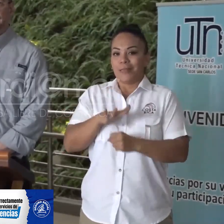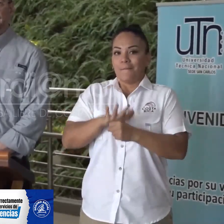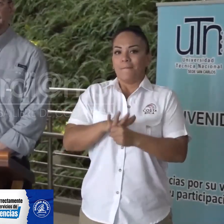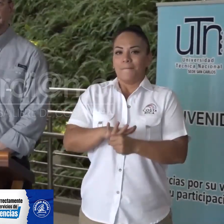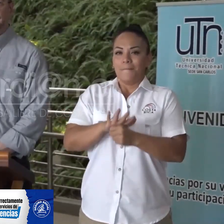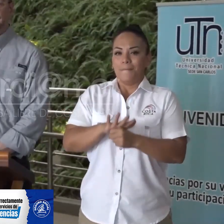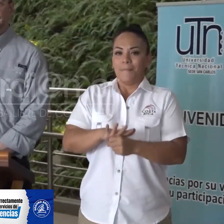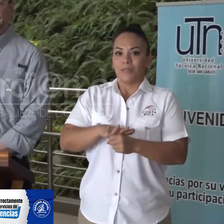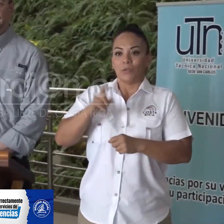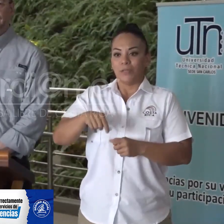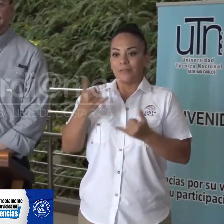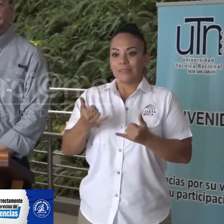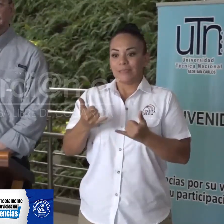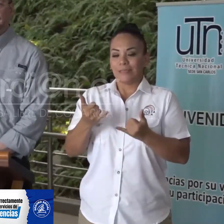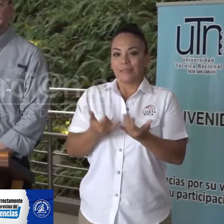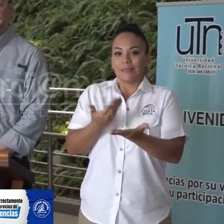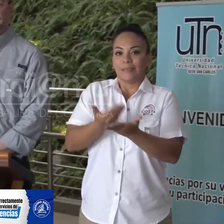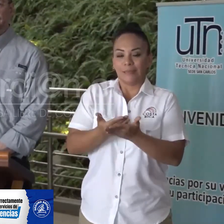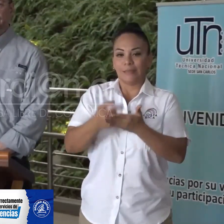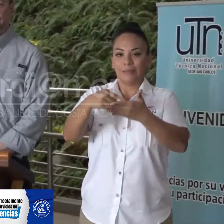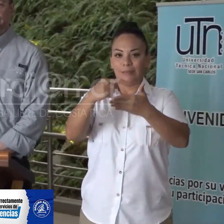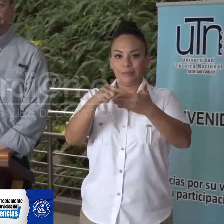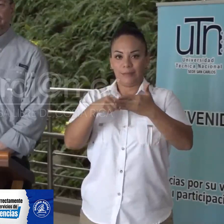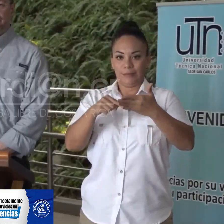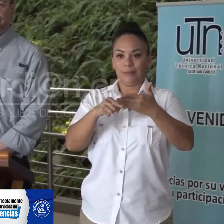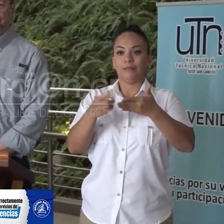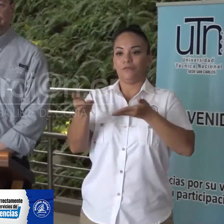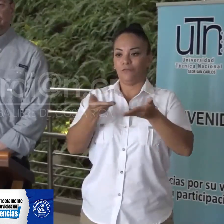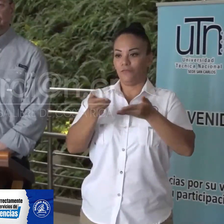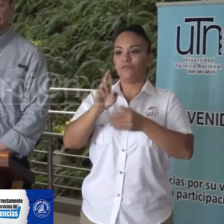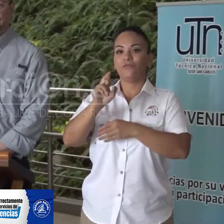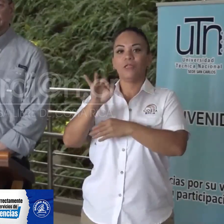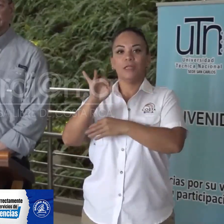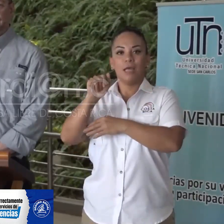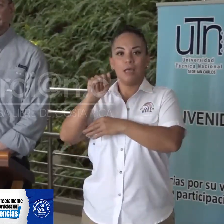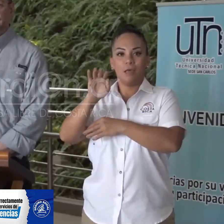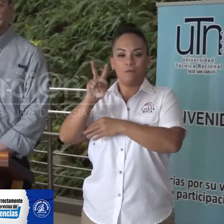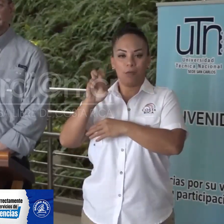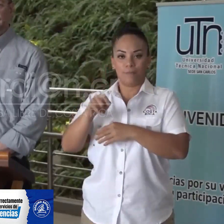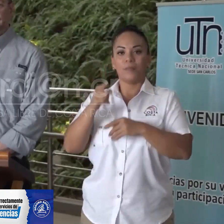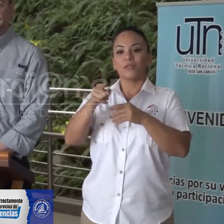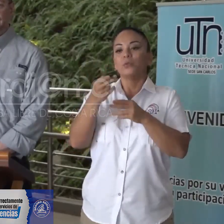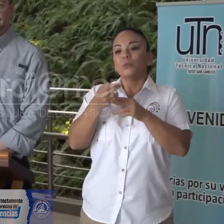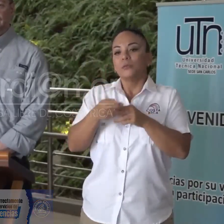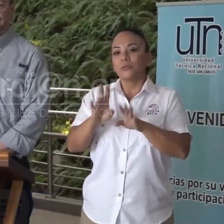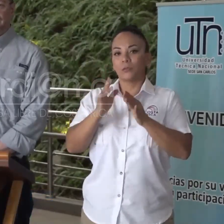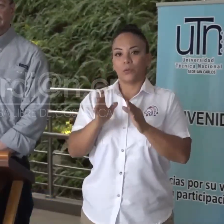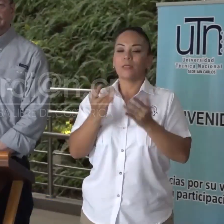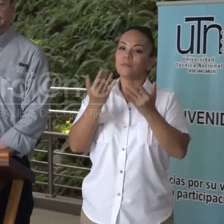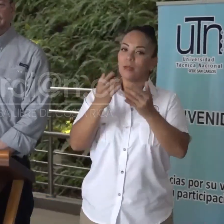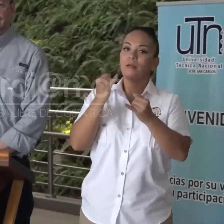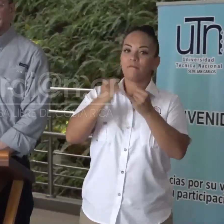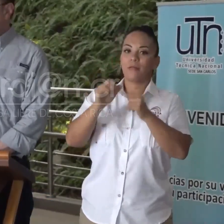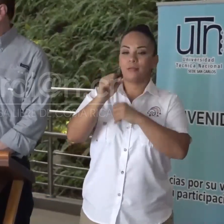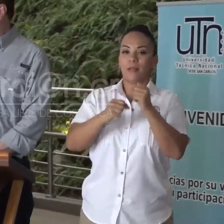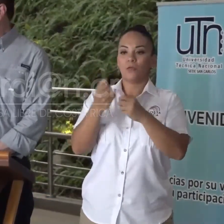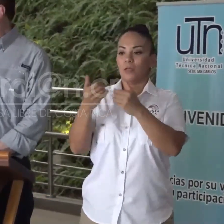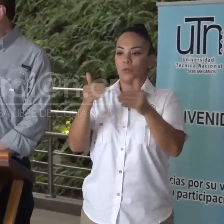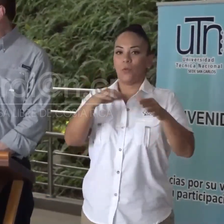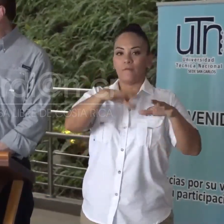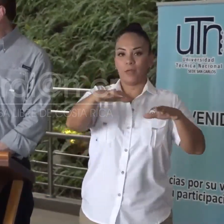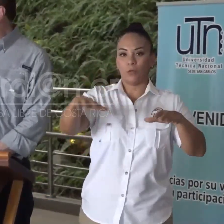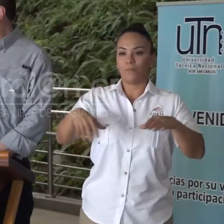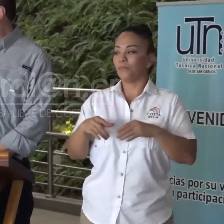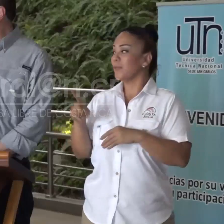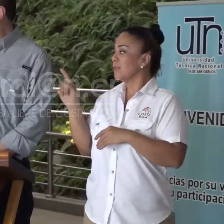de que tienen que llegar ya para hacer el Riteve, el cual va a permitir transicionar hasta que todo esté abierto a final de año. No les